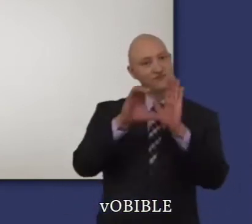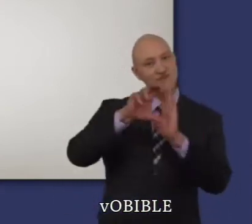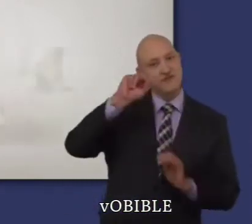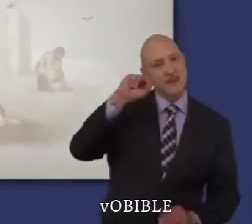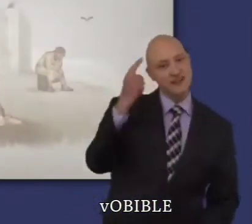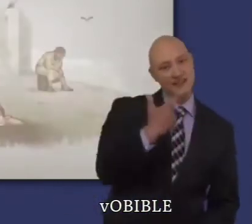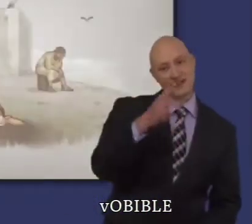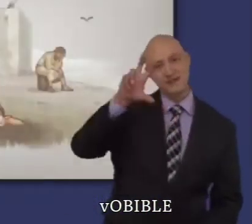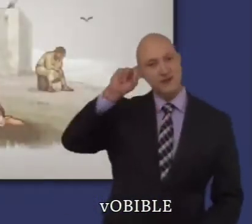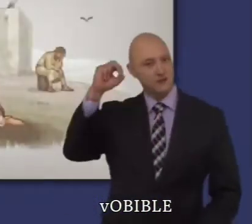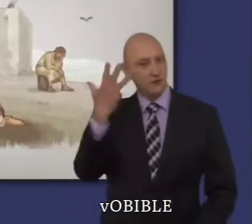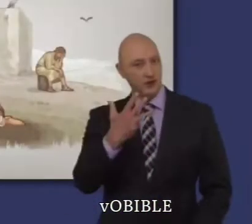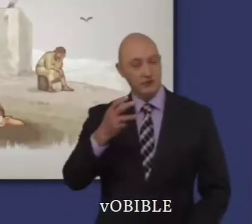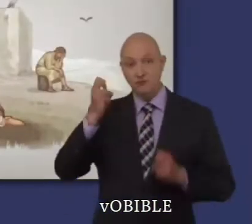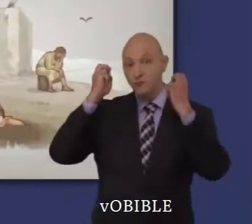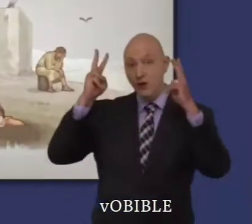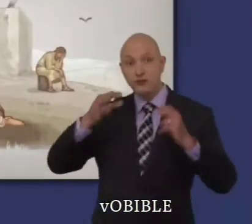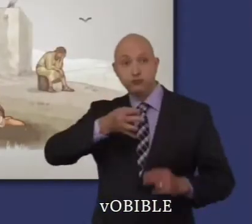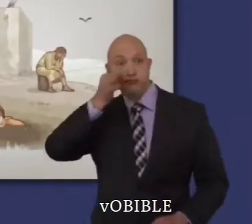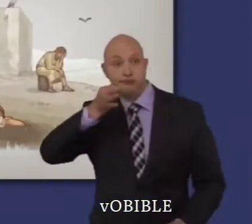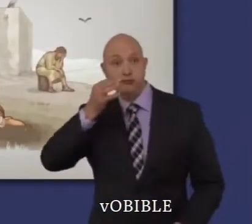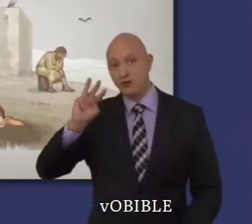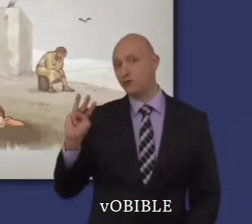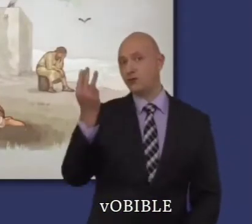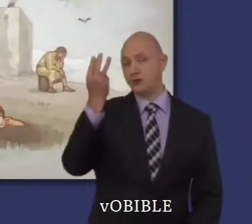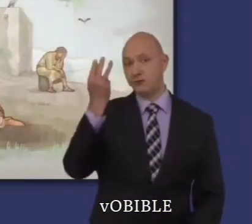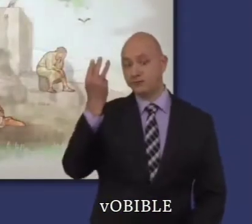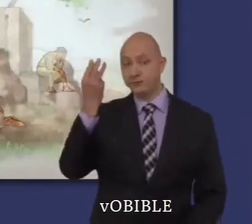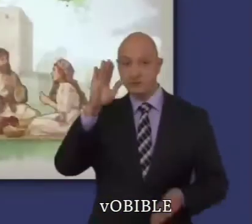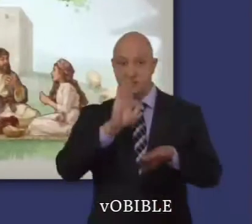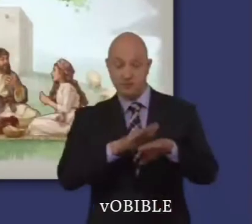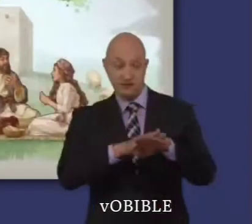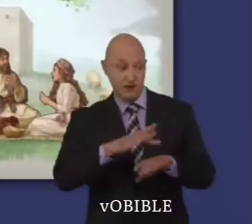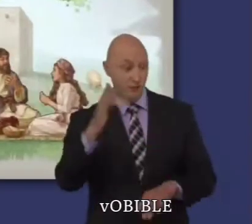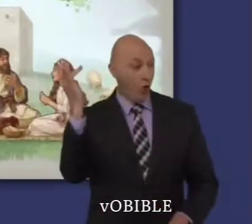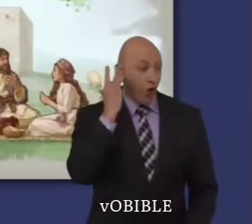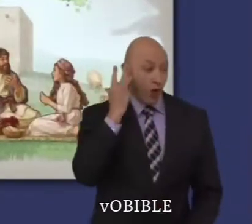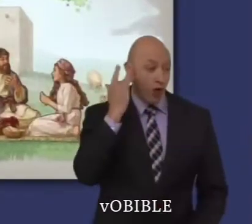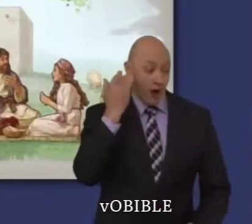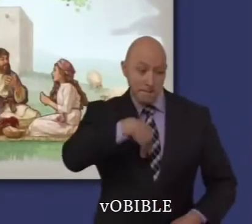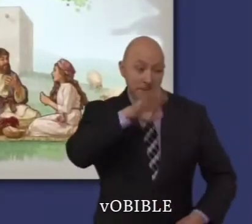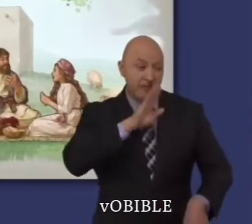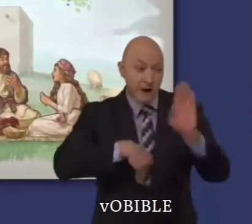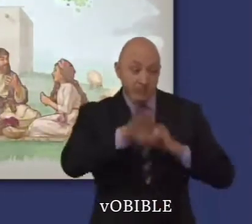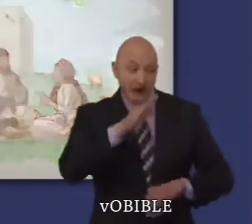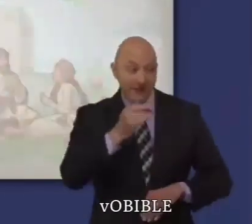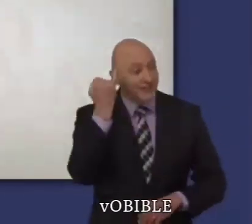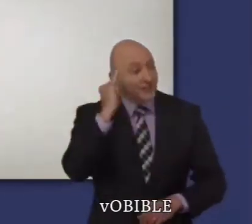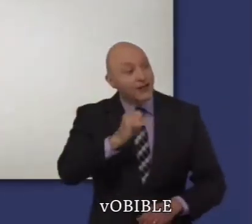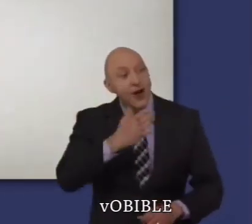Dieu suscitera pour toi parmi tes frères un prophète comme moi. Tu devras l'écouter. »